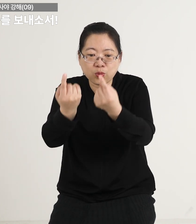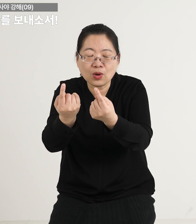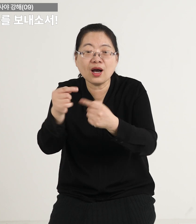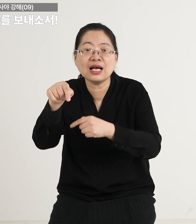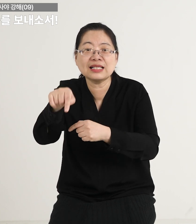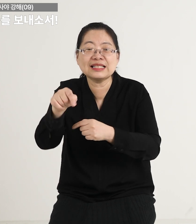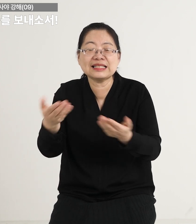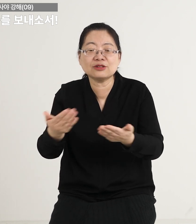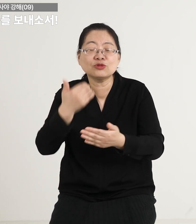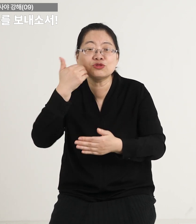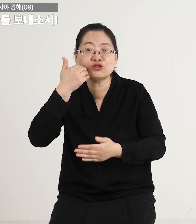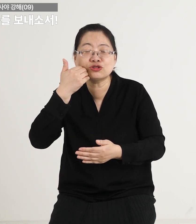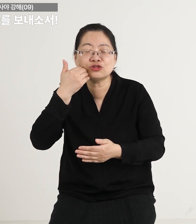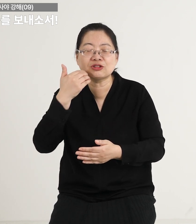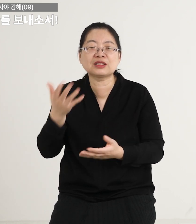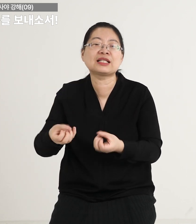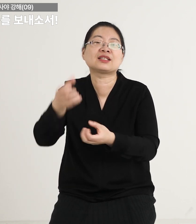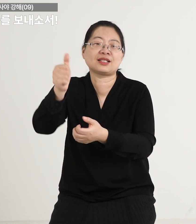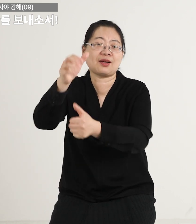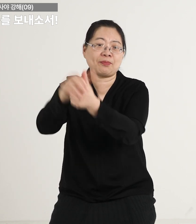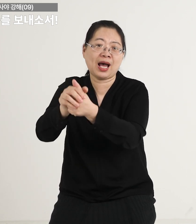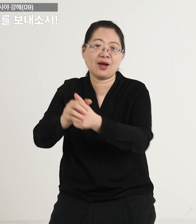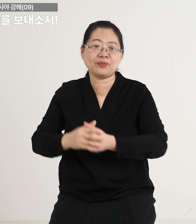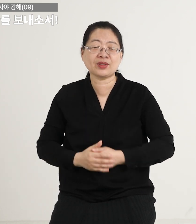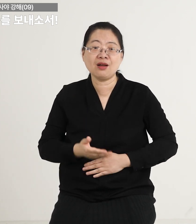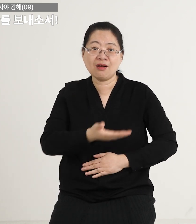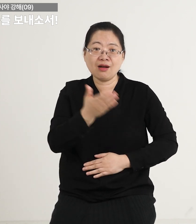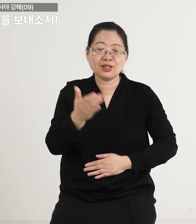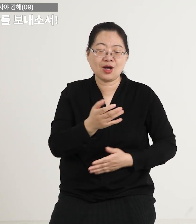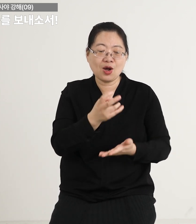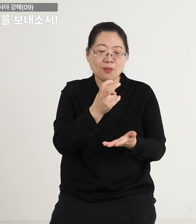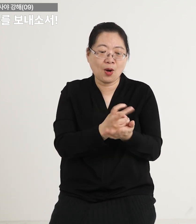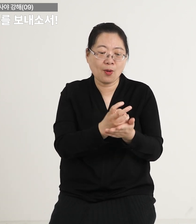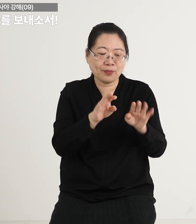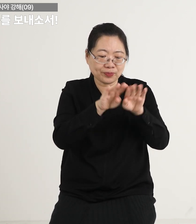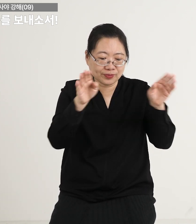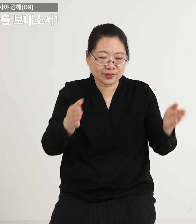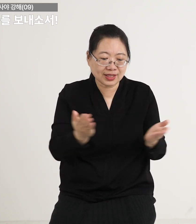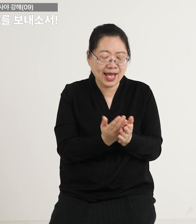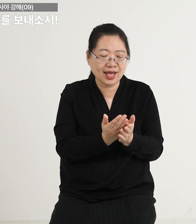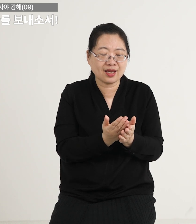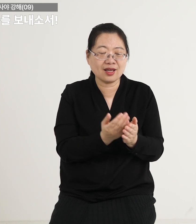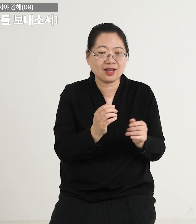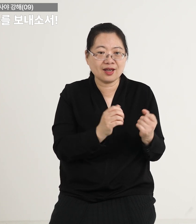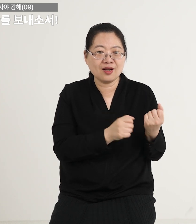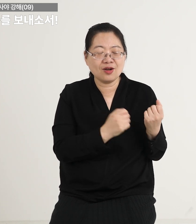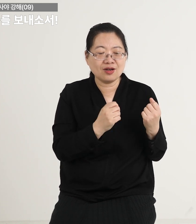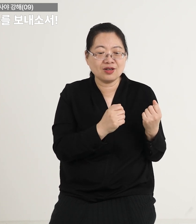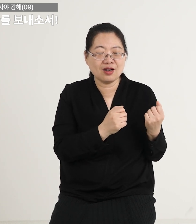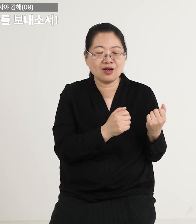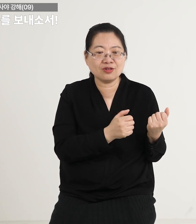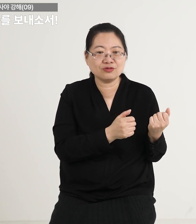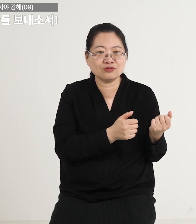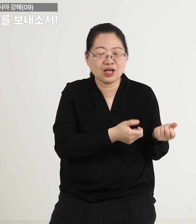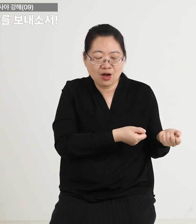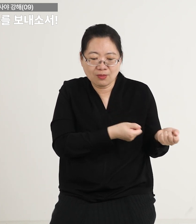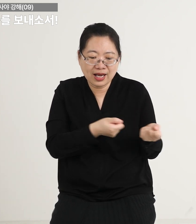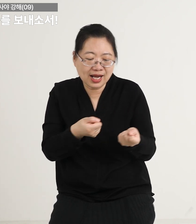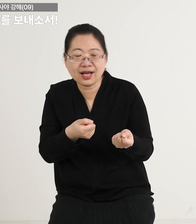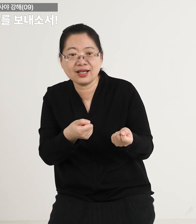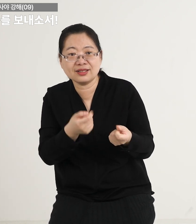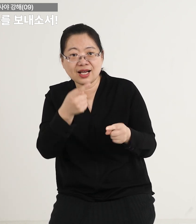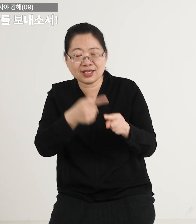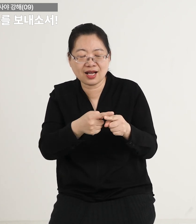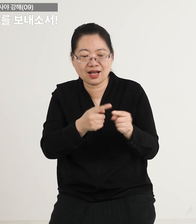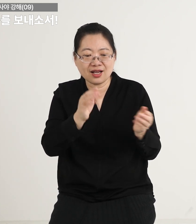여러분, 법궤를 운반하다가 법궤가 기우뚱하니까 누가 손을 댔죠? 우사가 손을 댔어요. 그거 손 대면